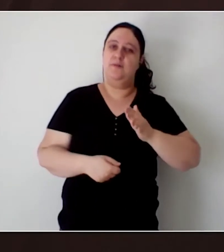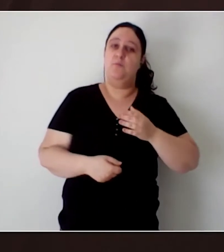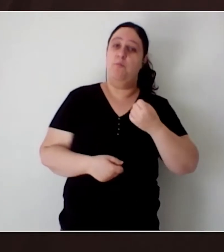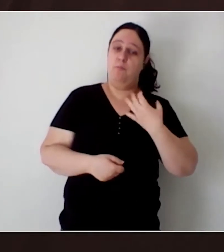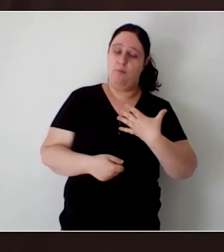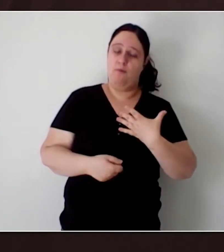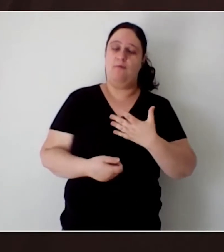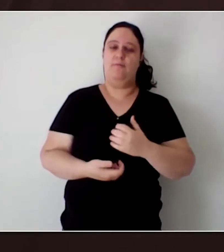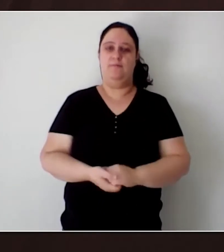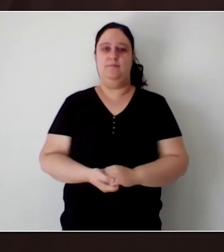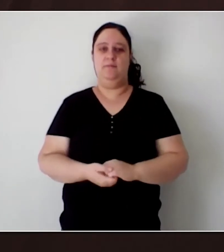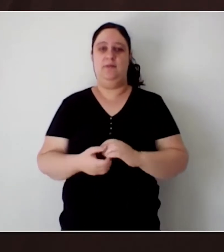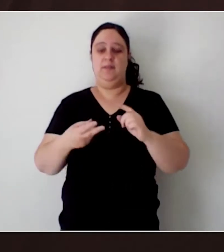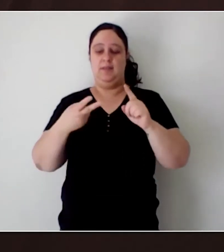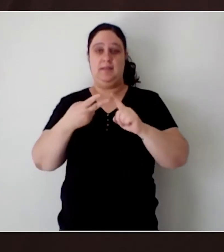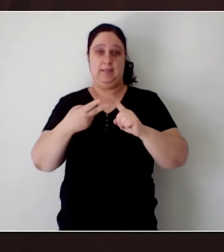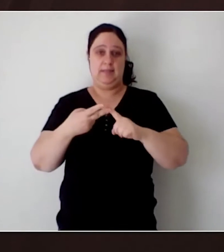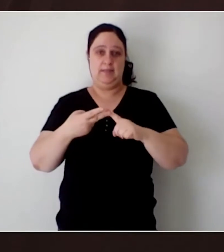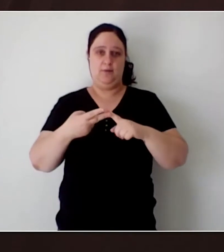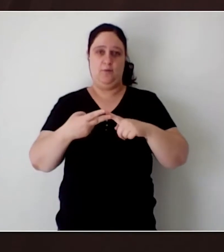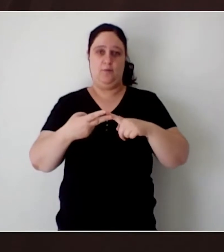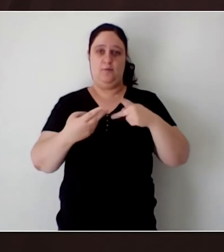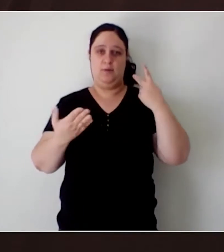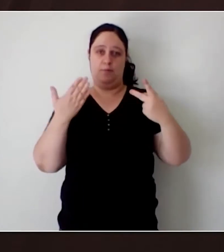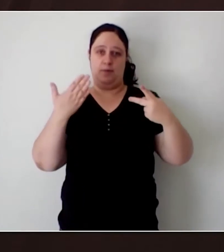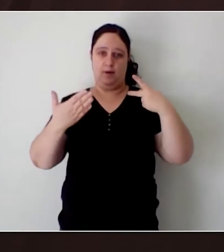Segunda parábola, eu tenho que entrar aqui, né?